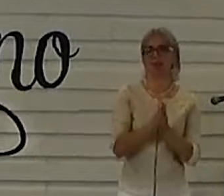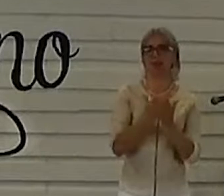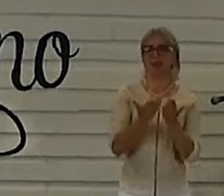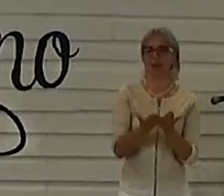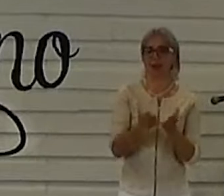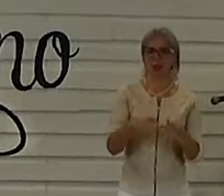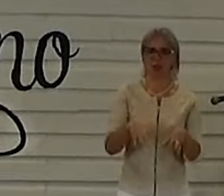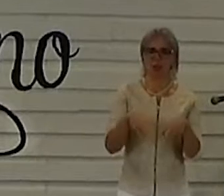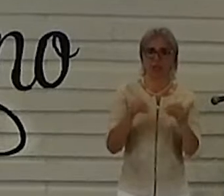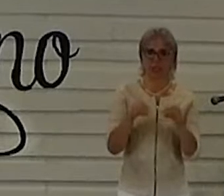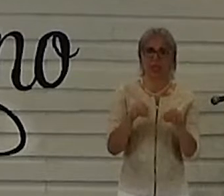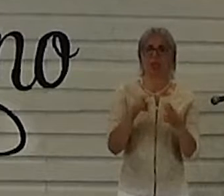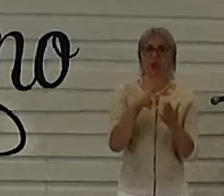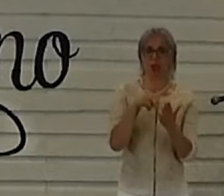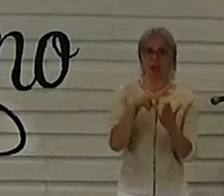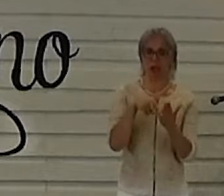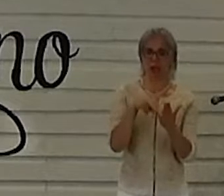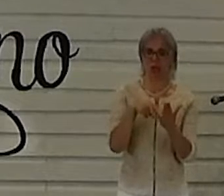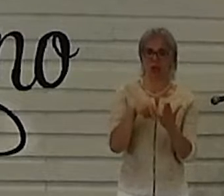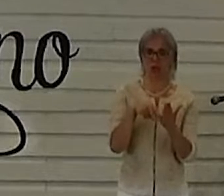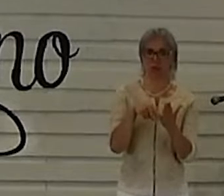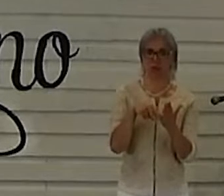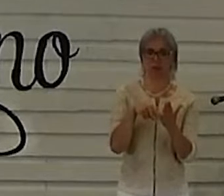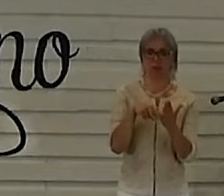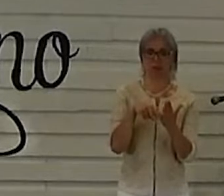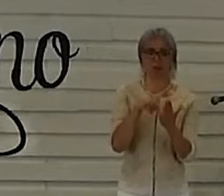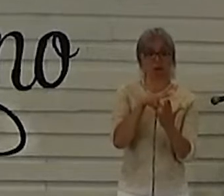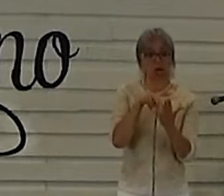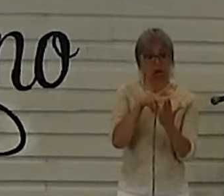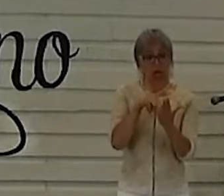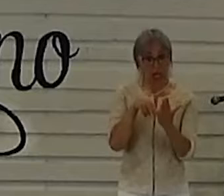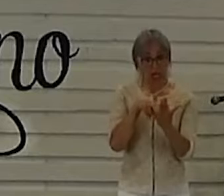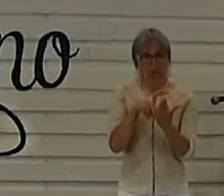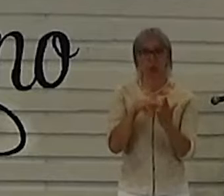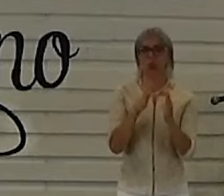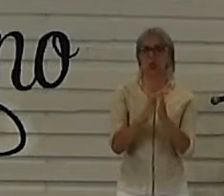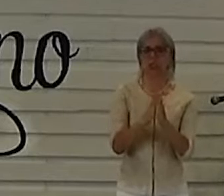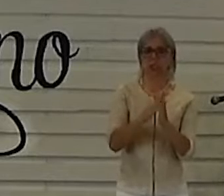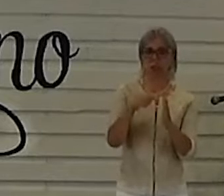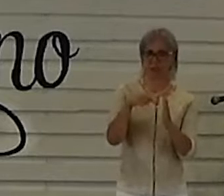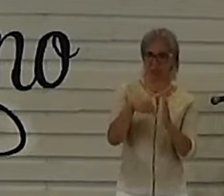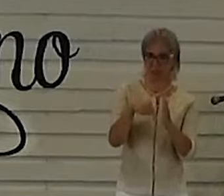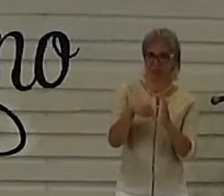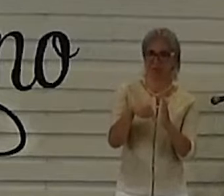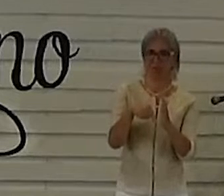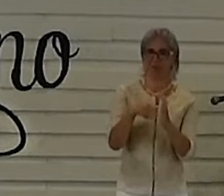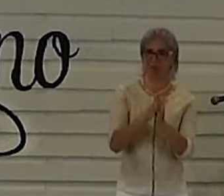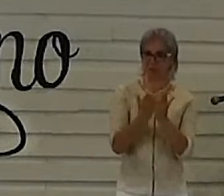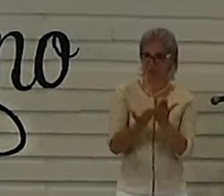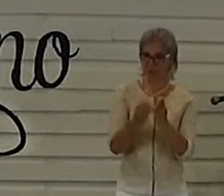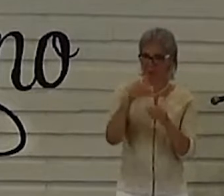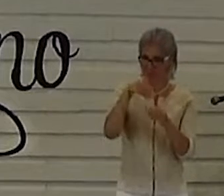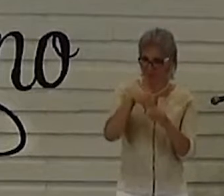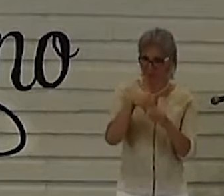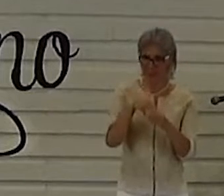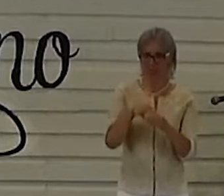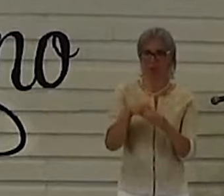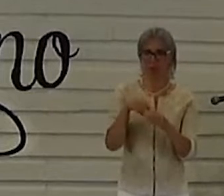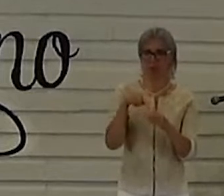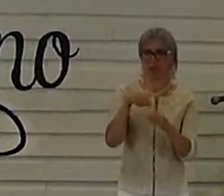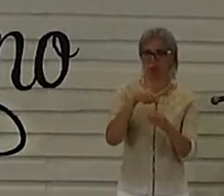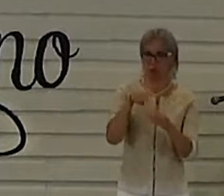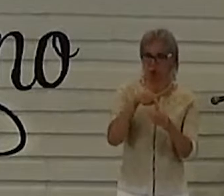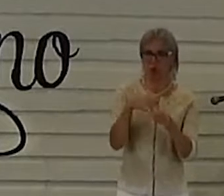città. E questo lo può dire anche Marco, mio nipote, a Napoli. Lì, gospel, loro sono su